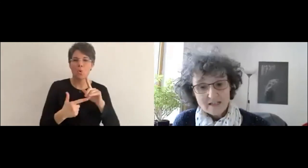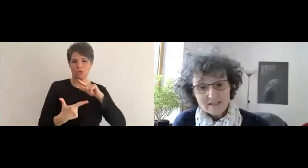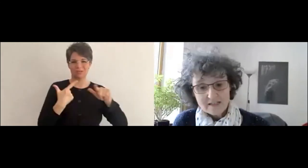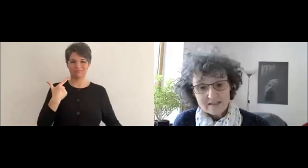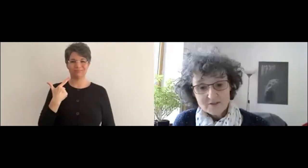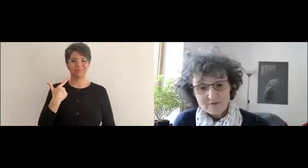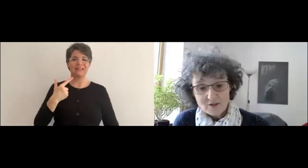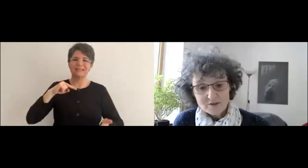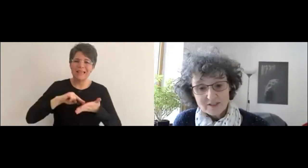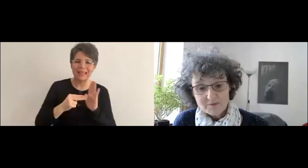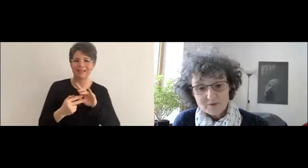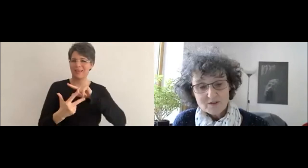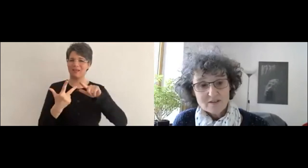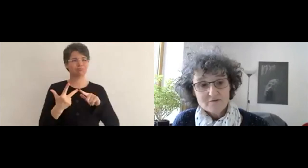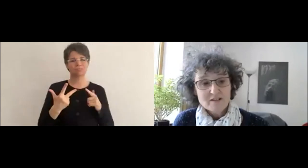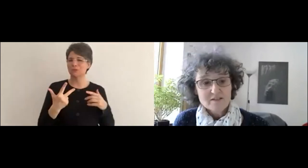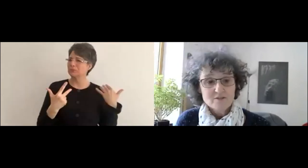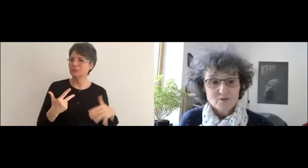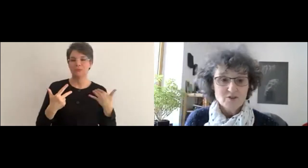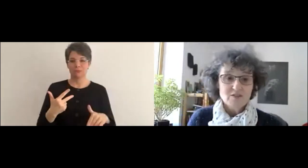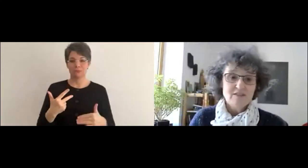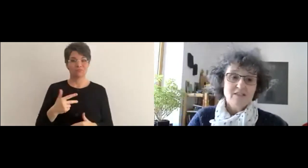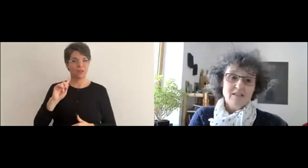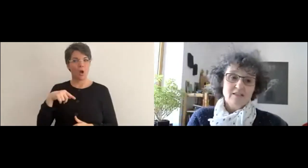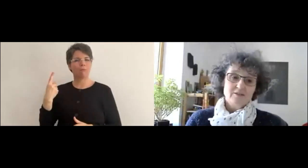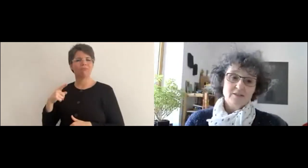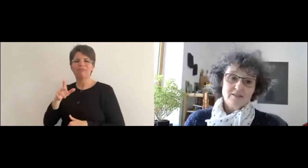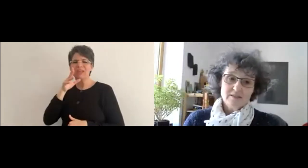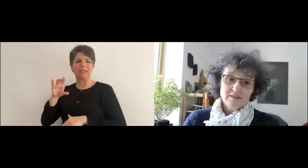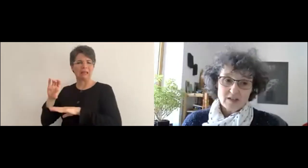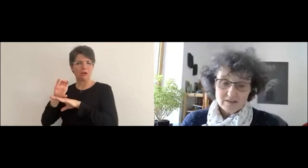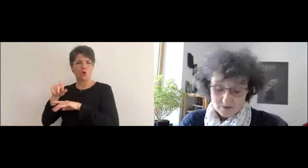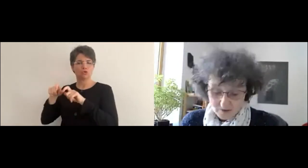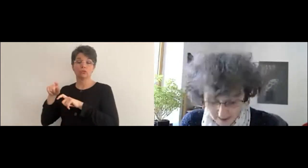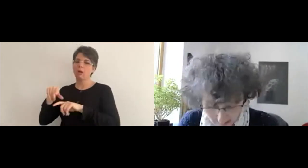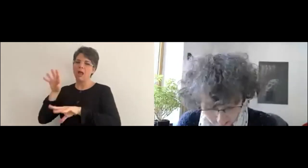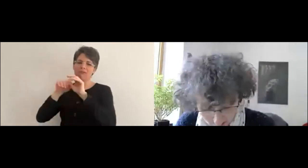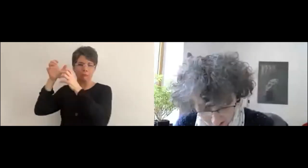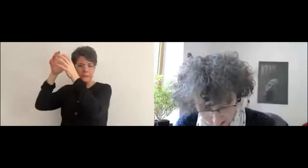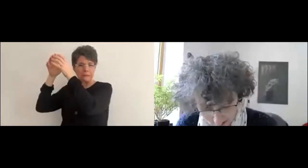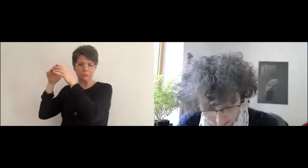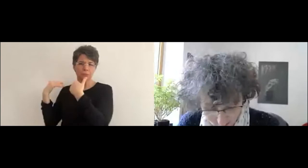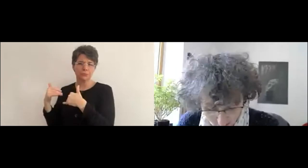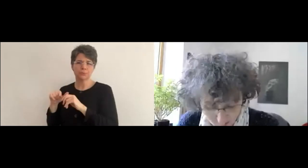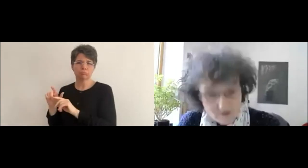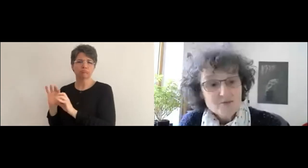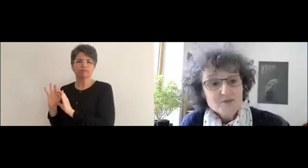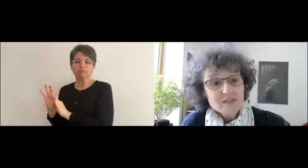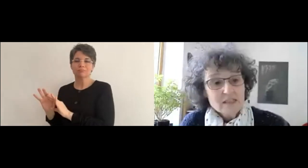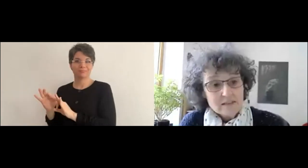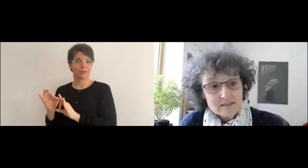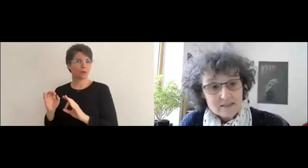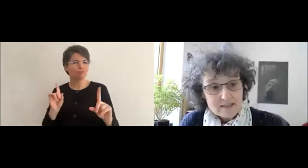zur Technik. Also auch selbst für unsere erfahrenen Coaches und anderen Kollegen, die mit den unseren